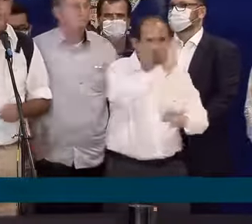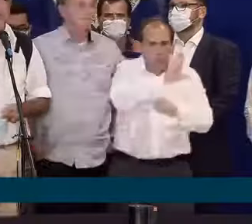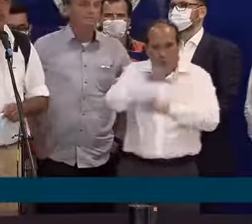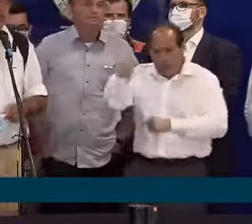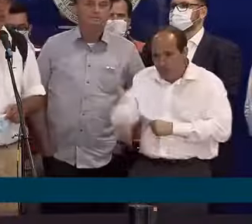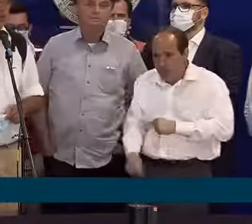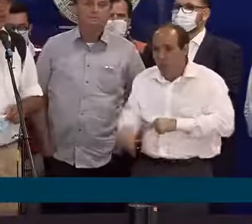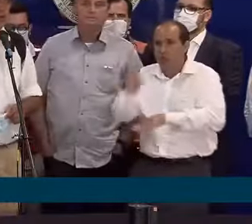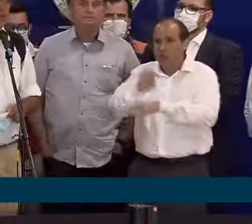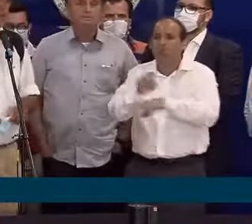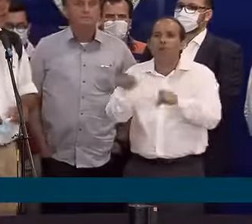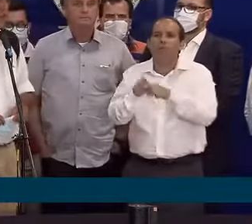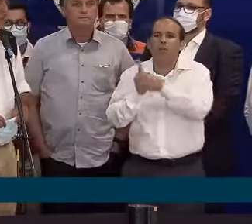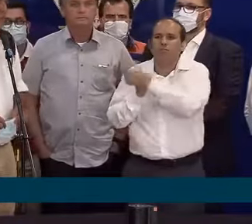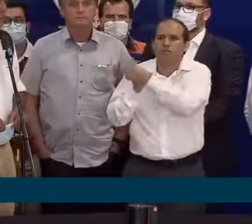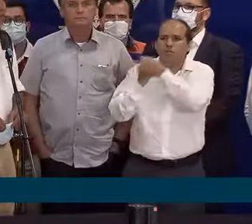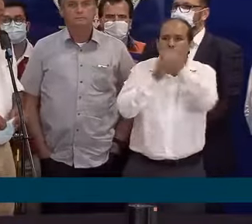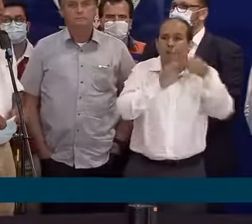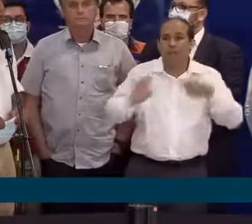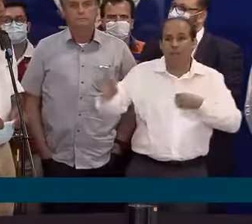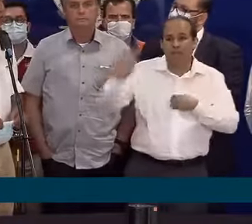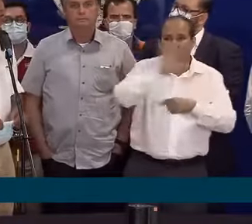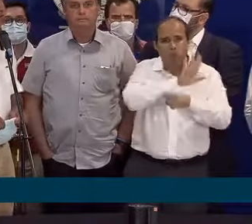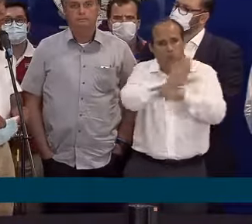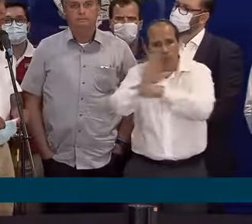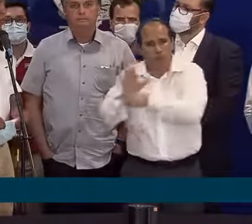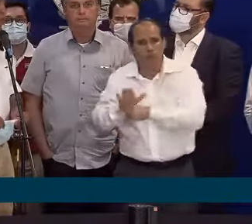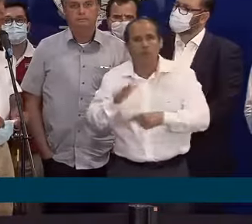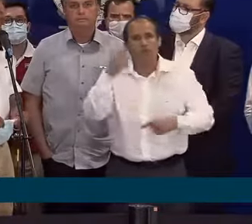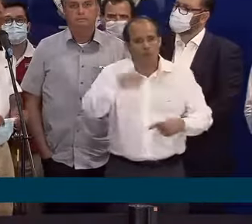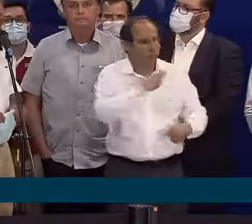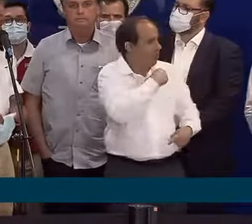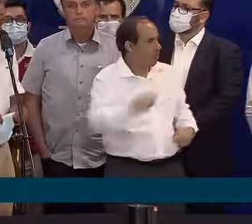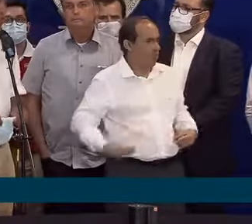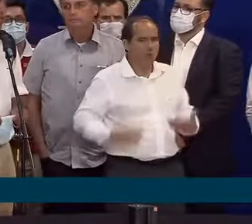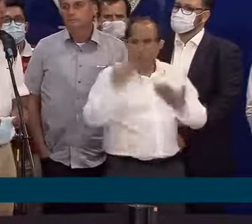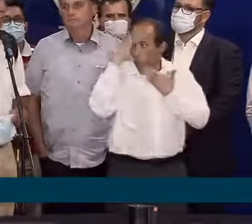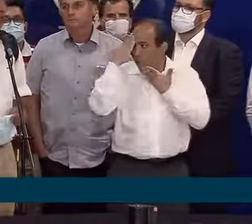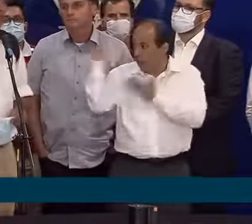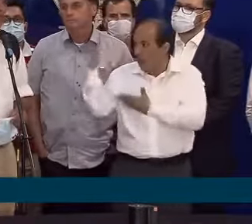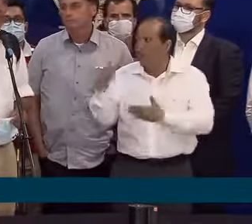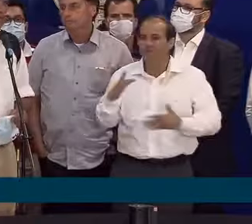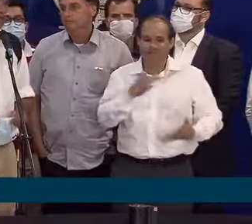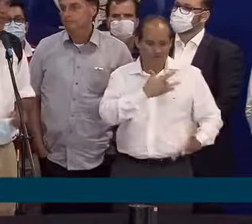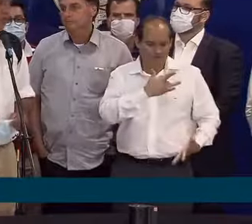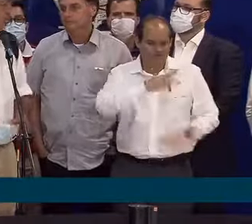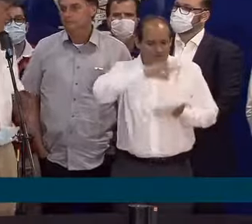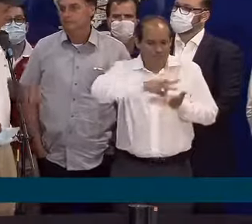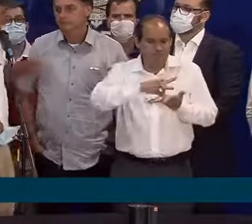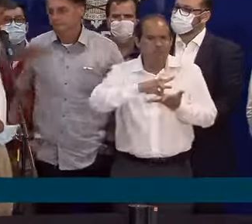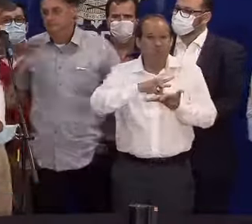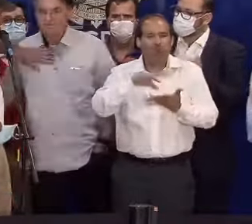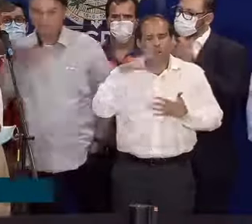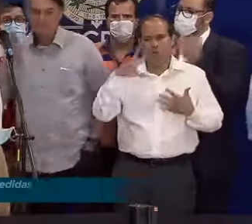a todos os municípios. Então, ministro, mais uma vez, muito obrigado mesmo de coração. Conte